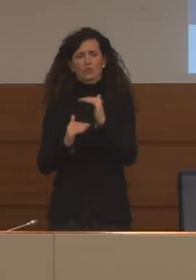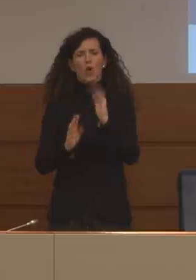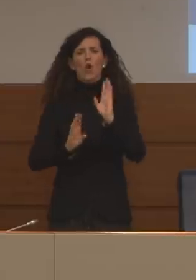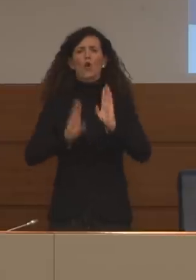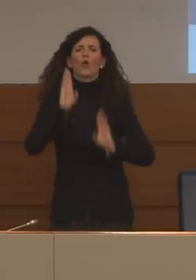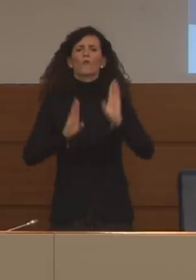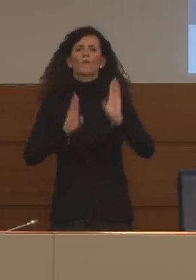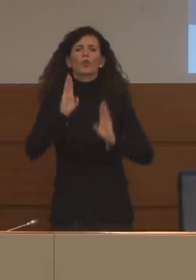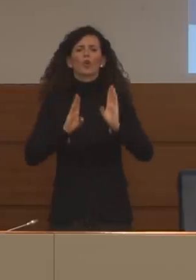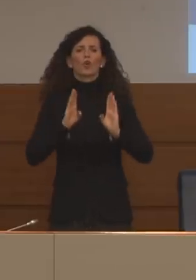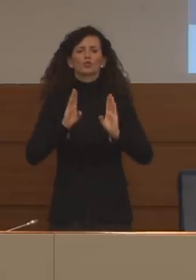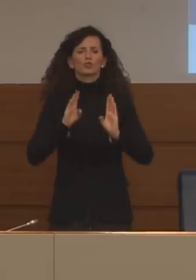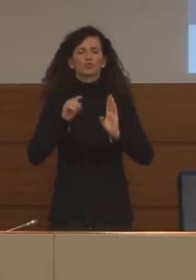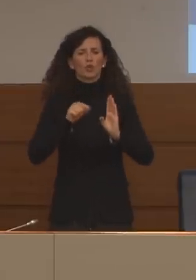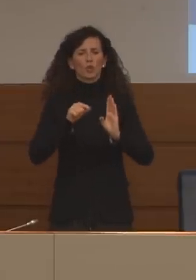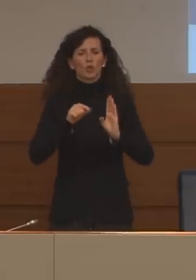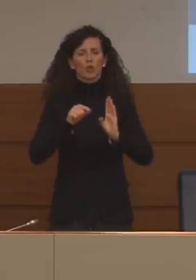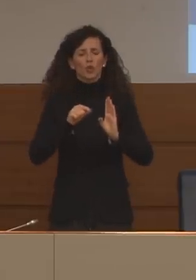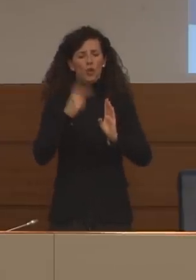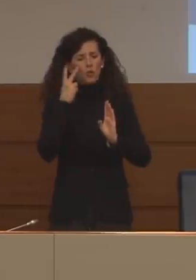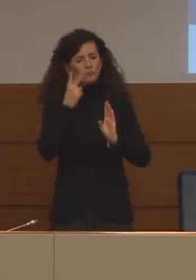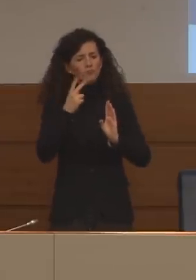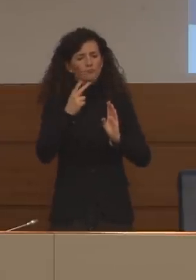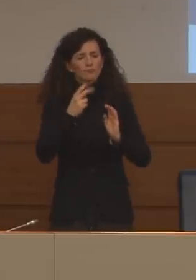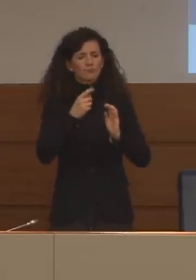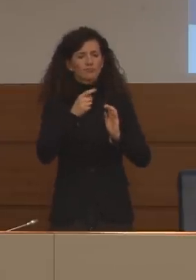per quanto riguarda la temperatura